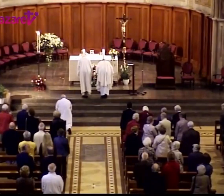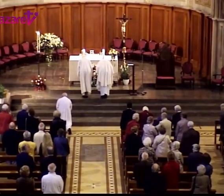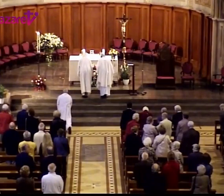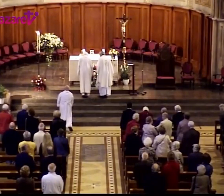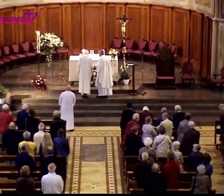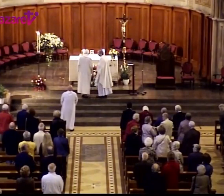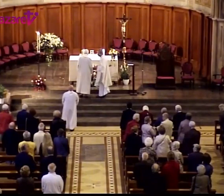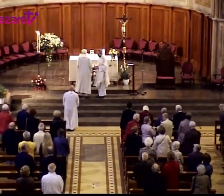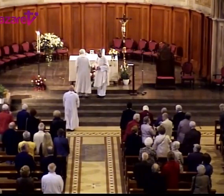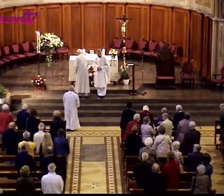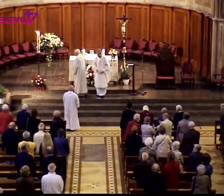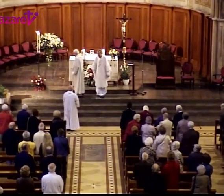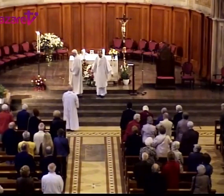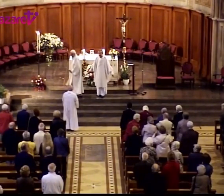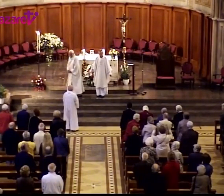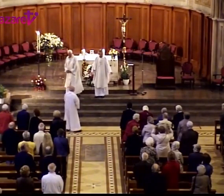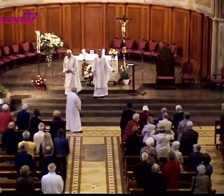almas, flor de las